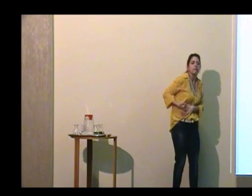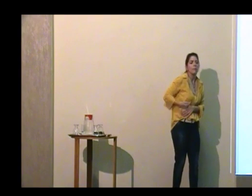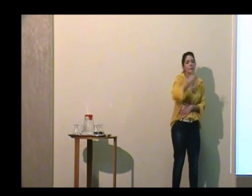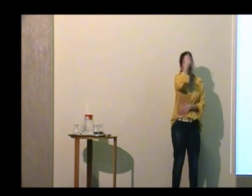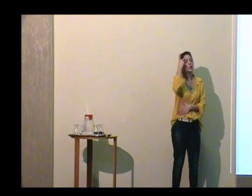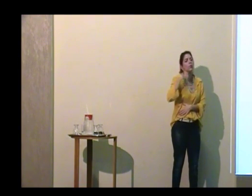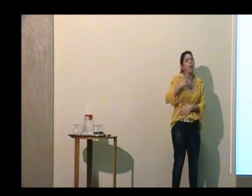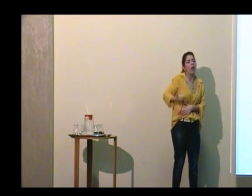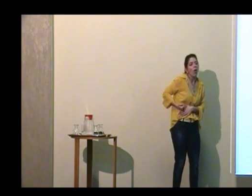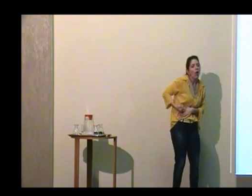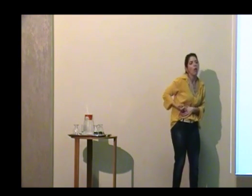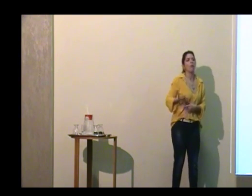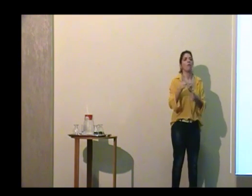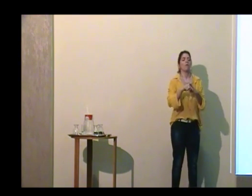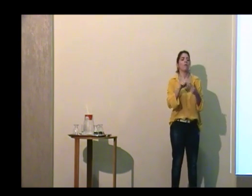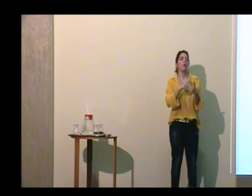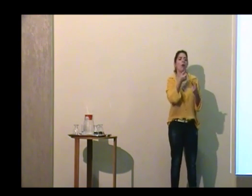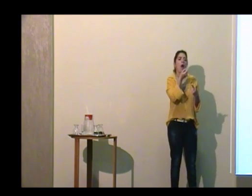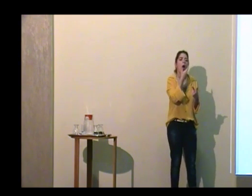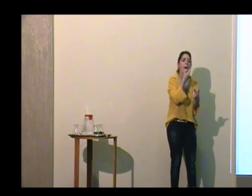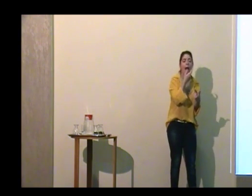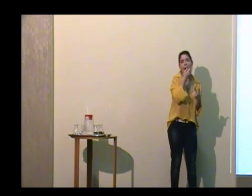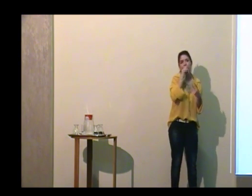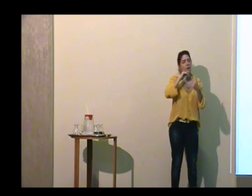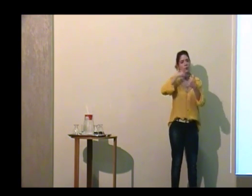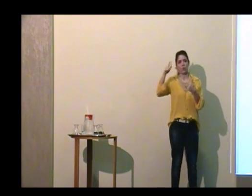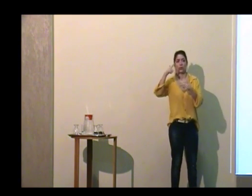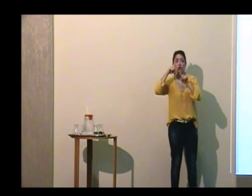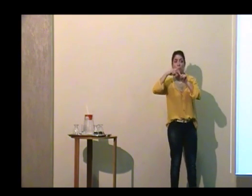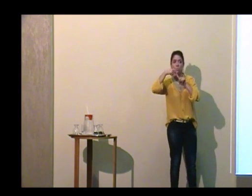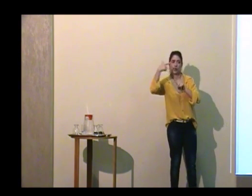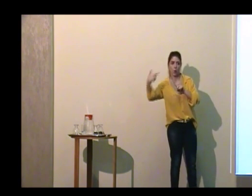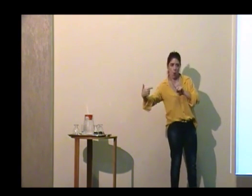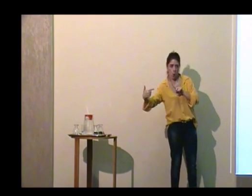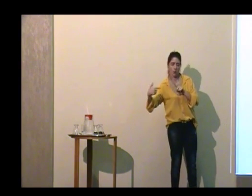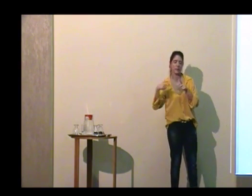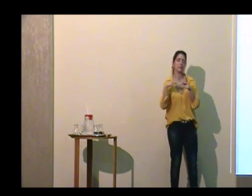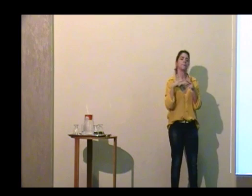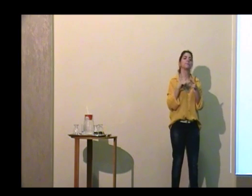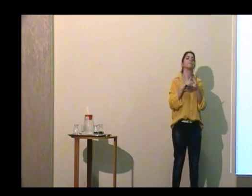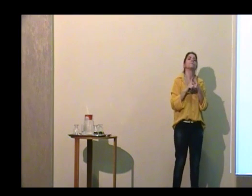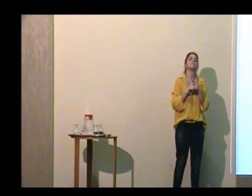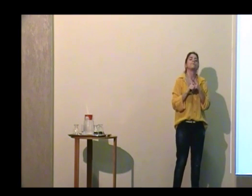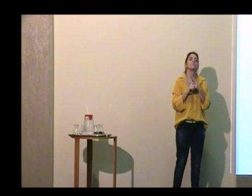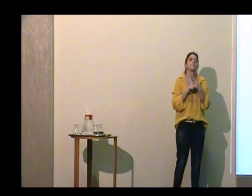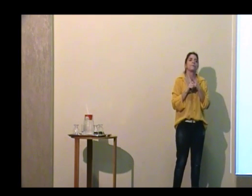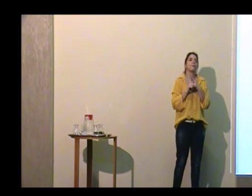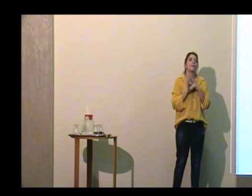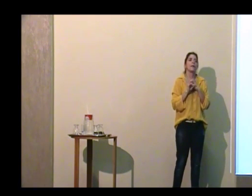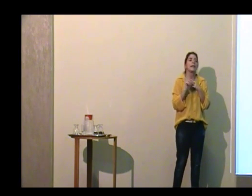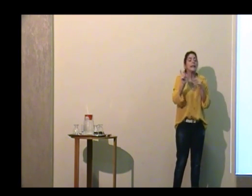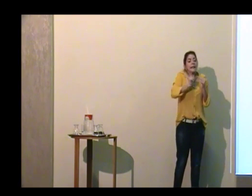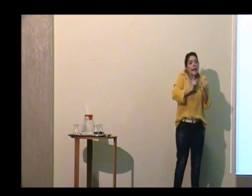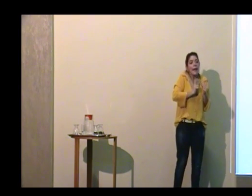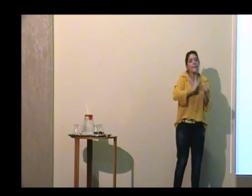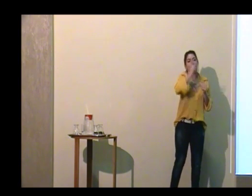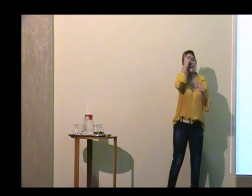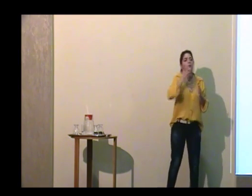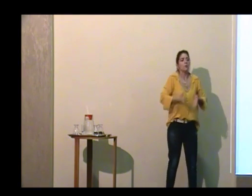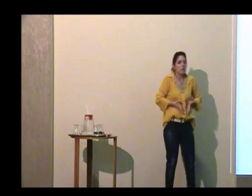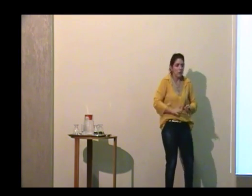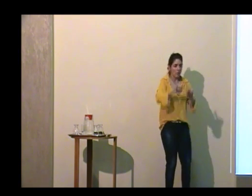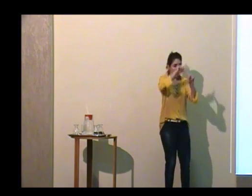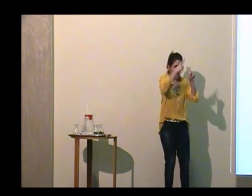problemas que podem causar essa insuficiência, né? Por causa de um problema causado por